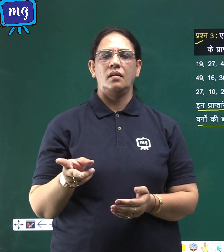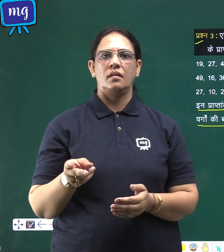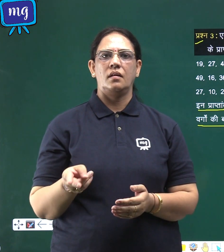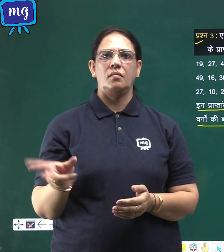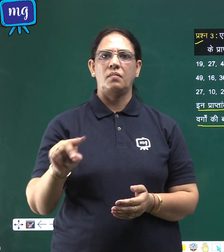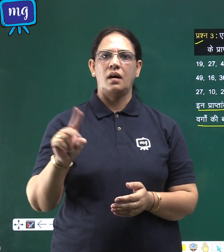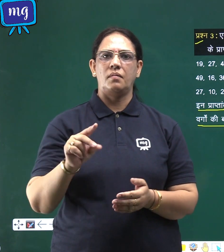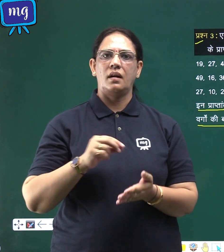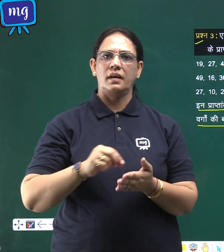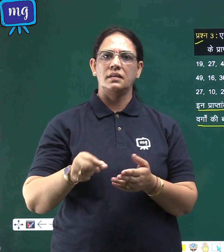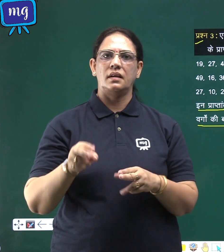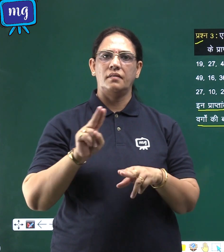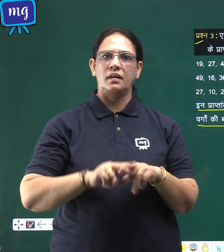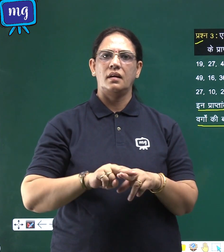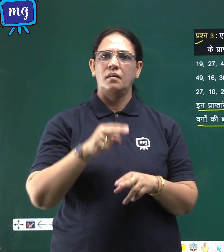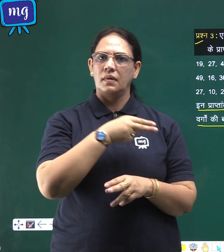बनाईए